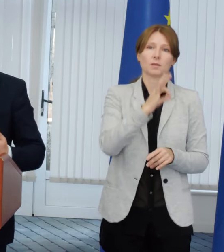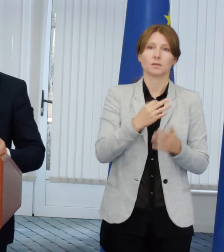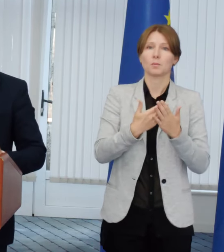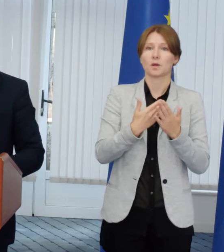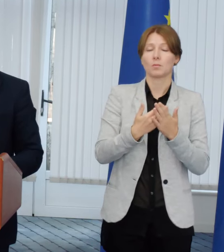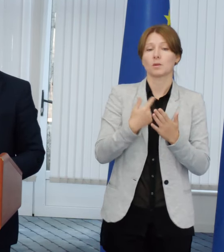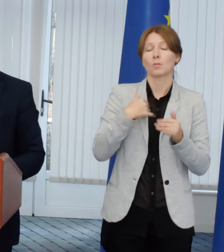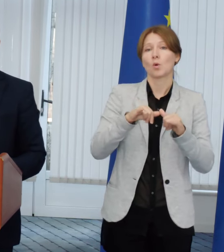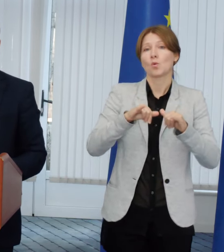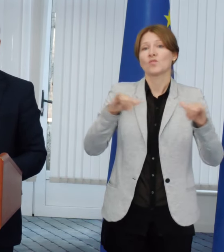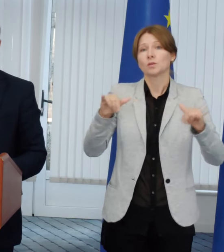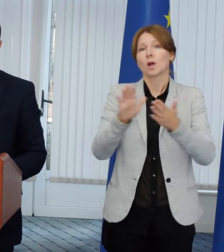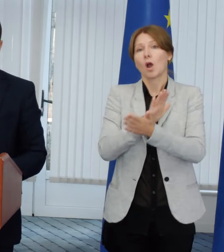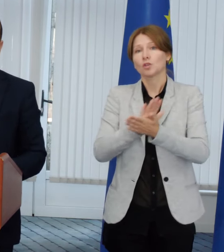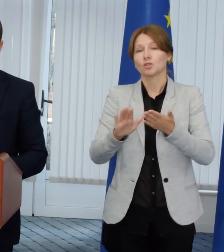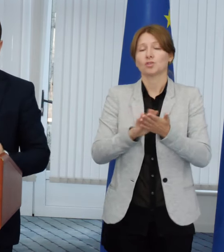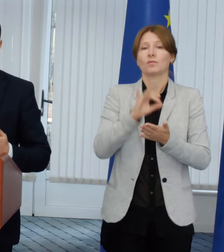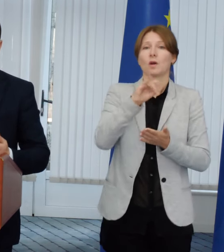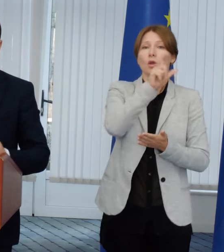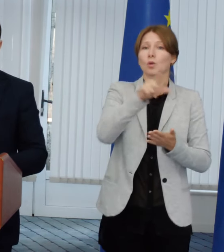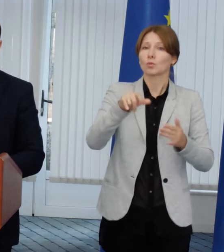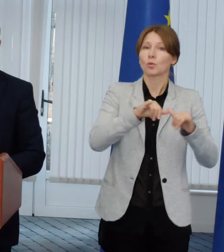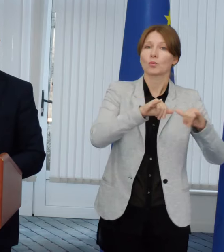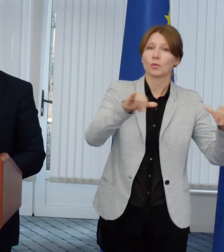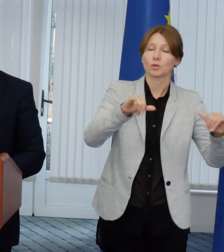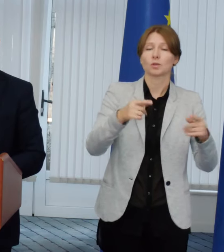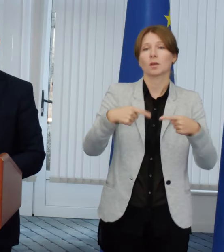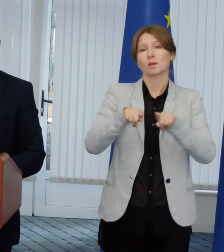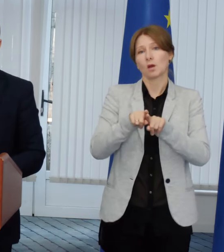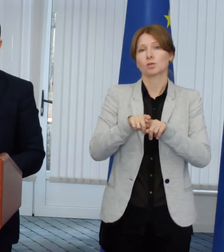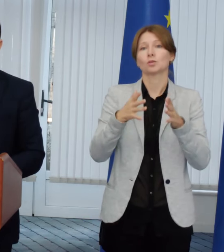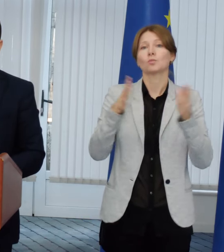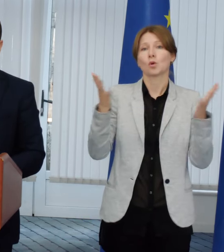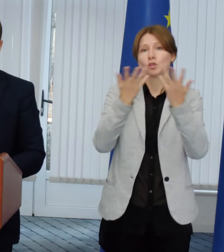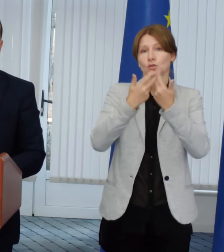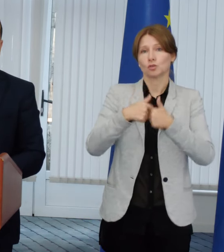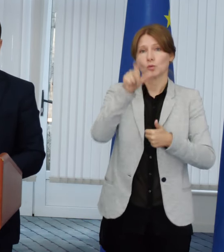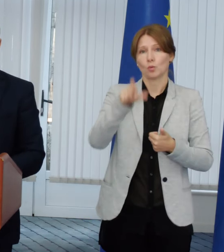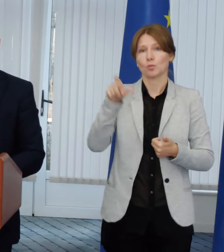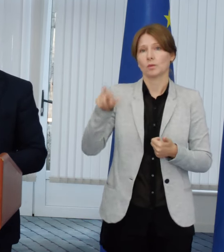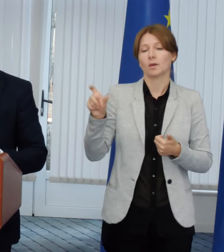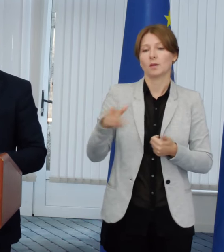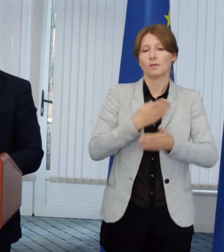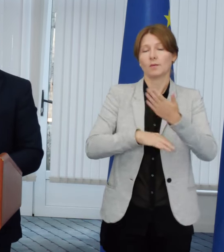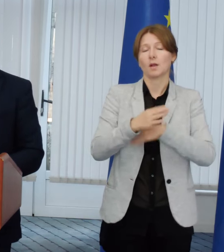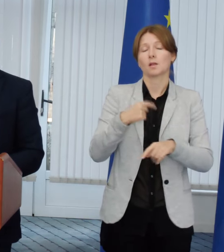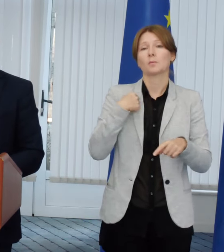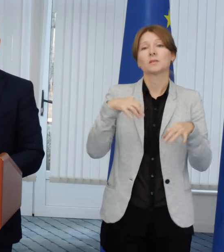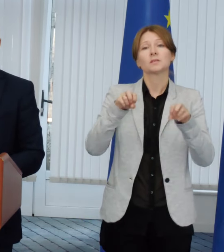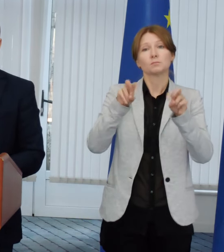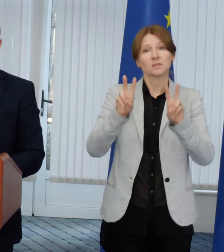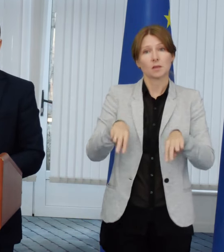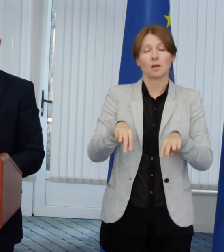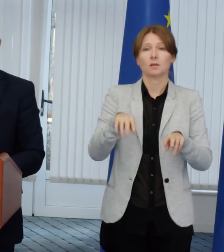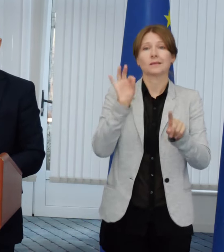crește capacitatea, vom crește calitatea și vom crește numărul de beneficiari. În special, vom ținti